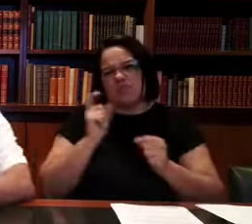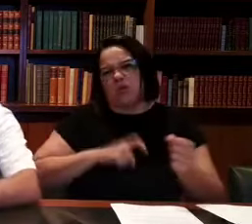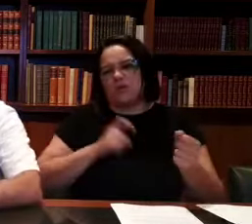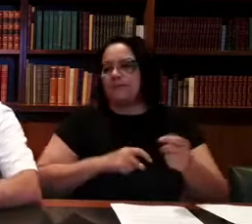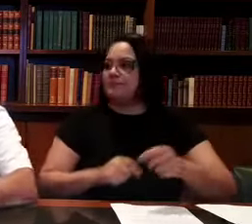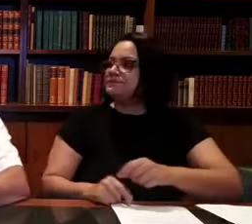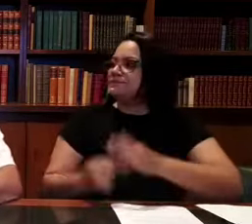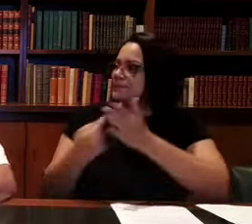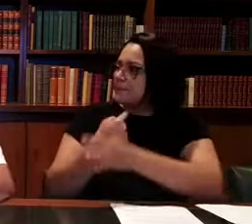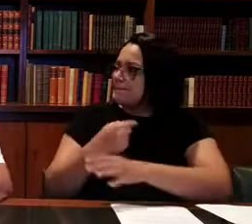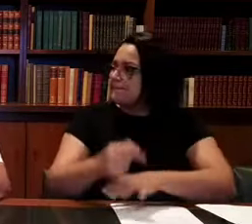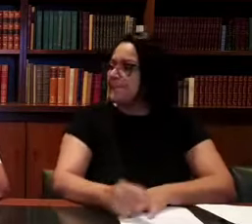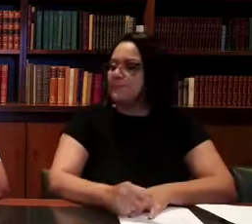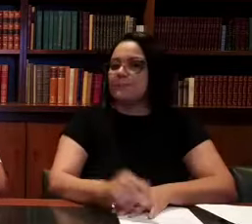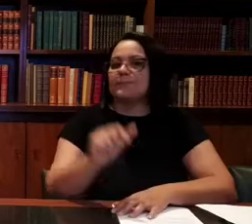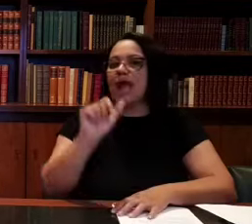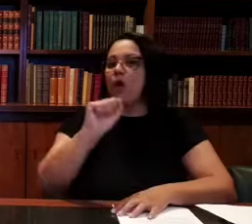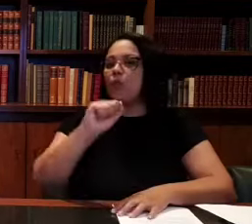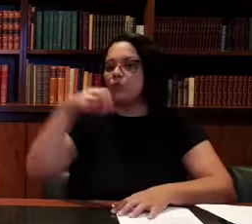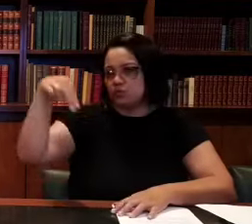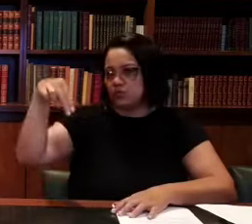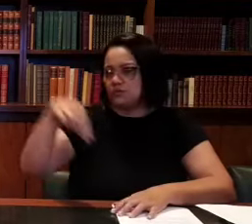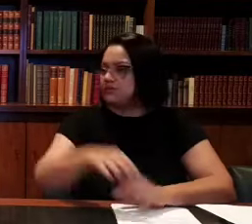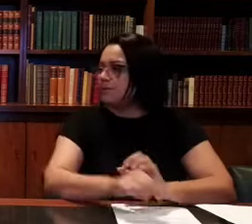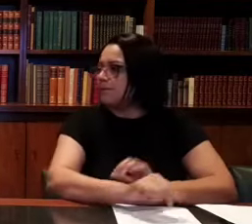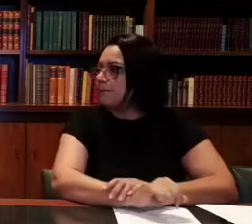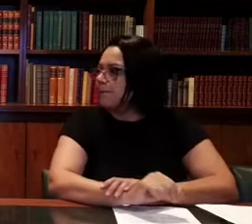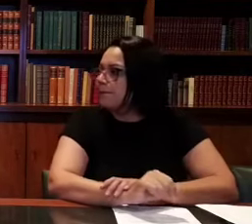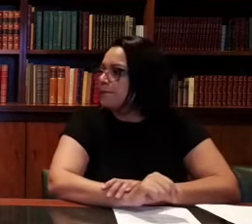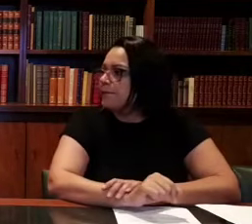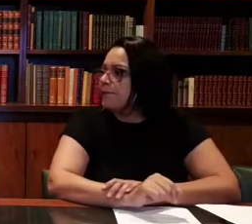pro tecido alguns gostoso